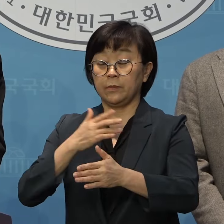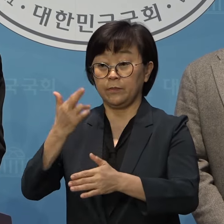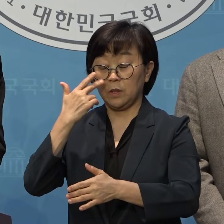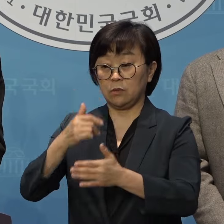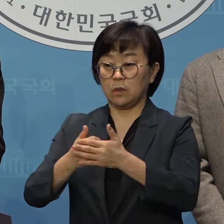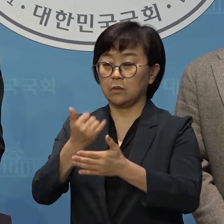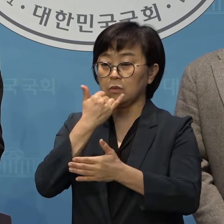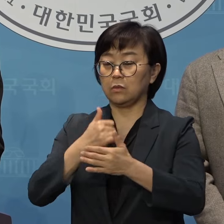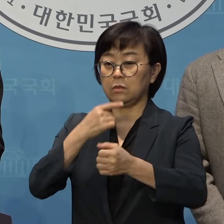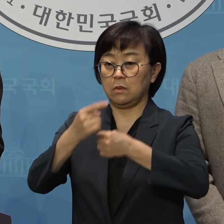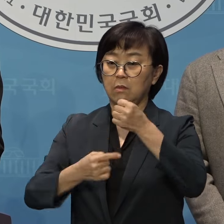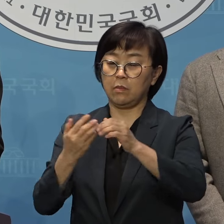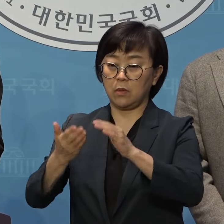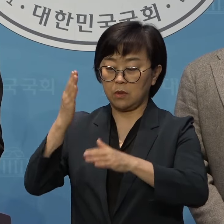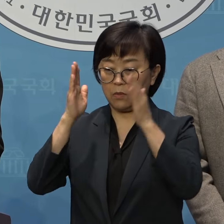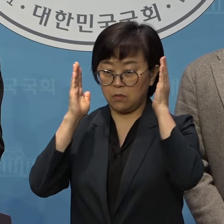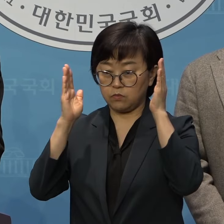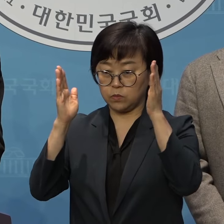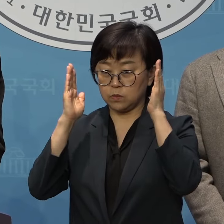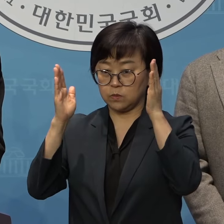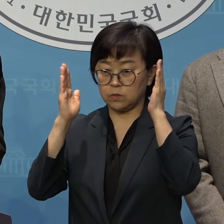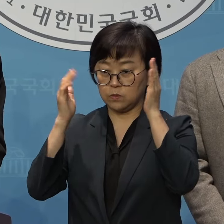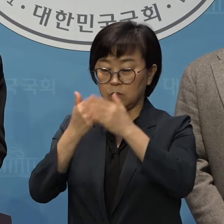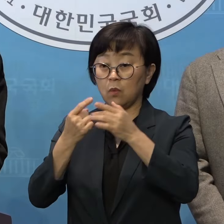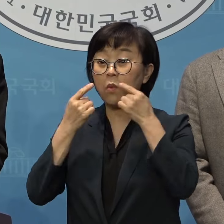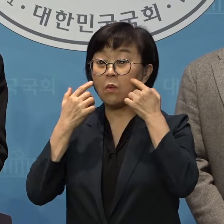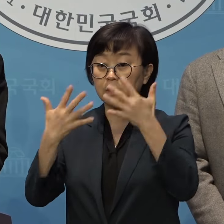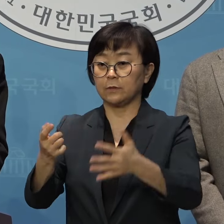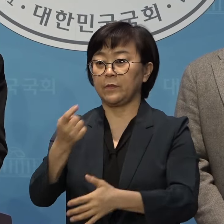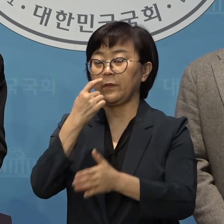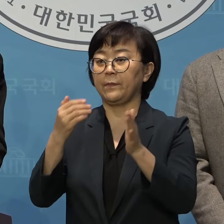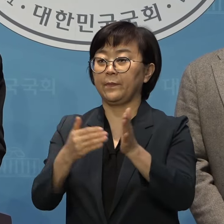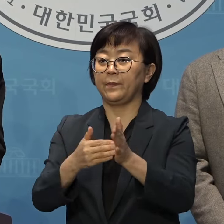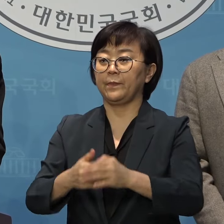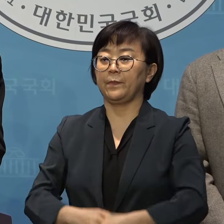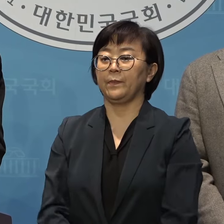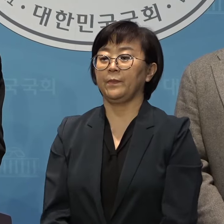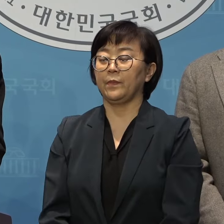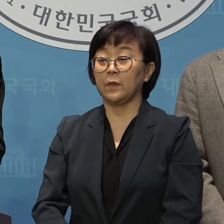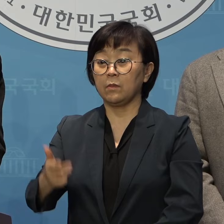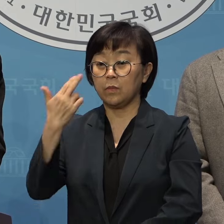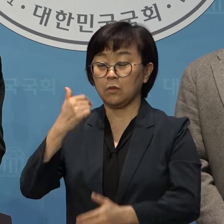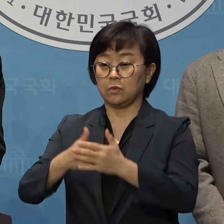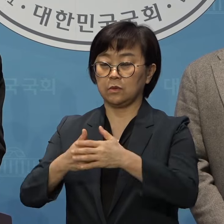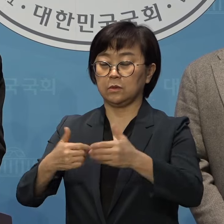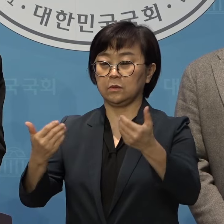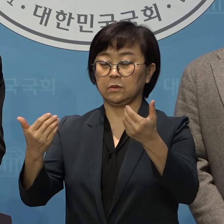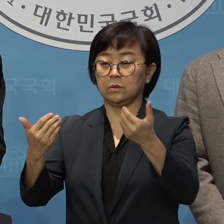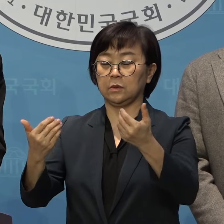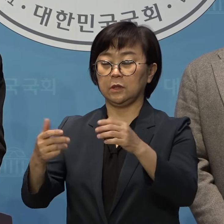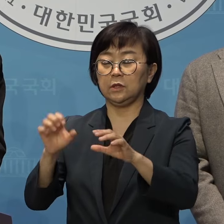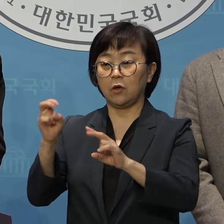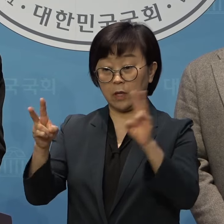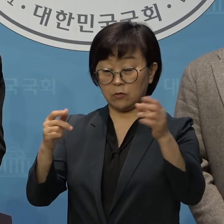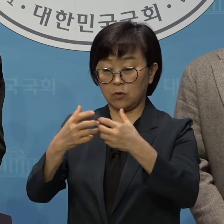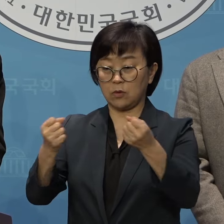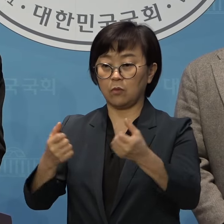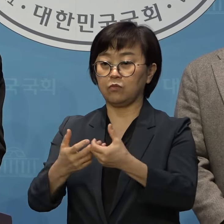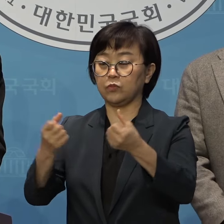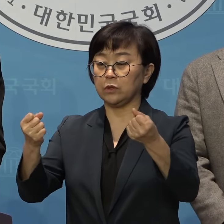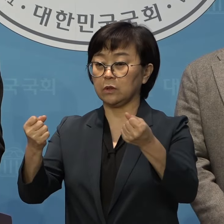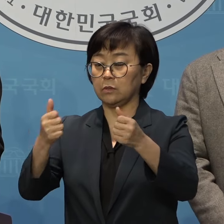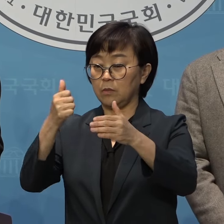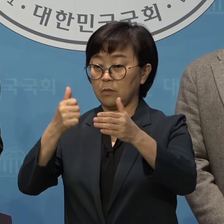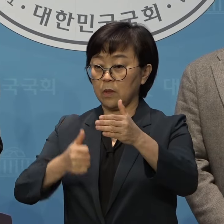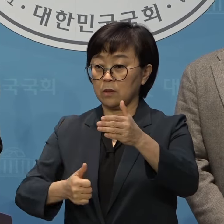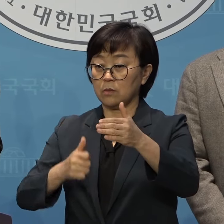미국과 독일에서 1년 넘게 공부하면서 확실히 배웠습니다. 미국은 양당제 속에서 분열의 늪에